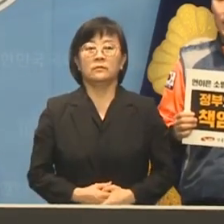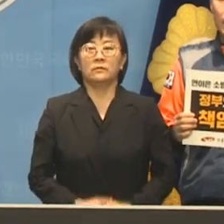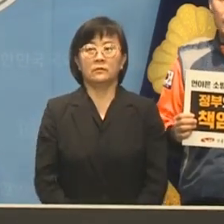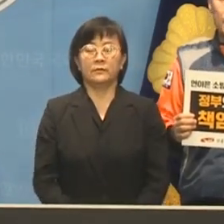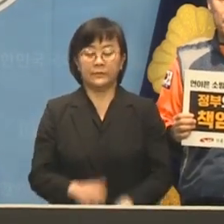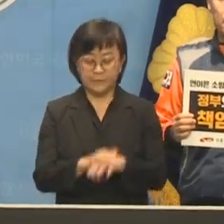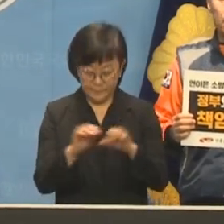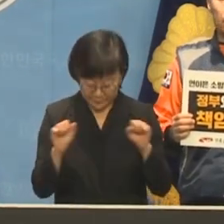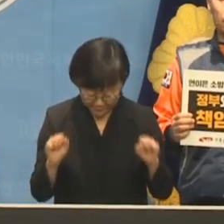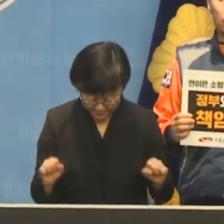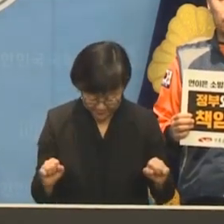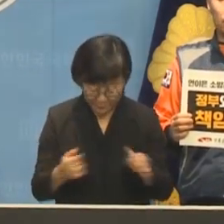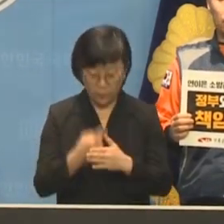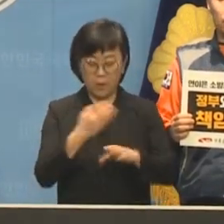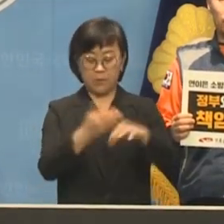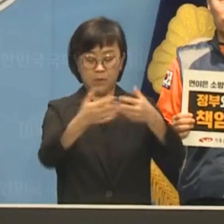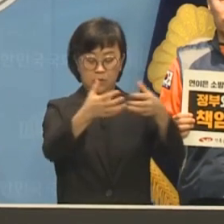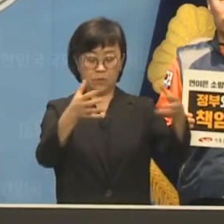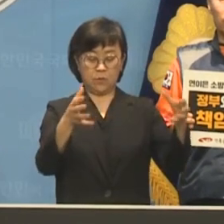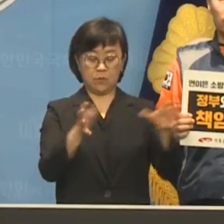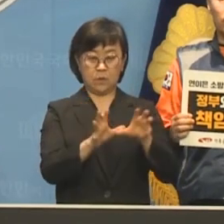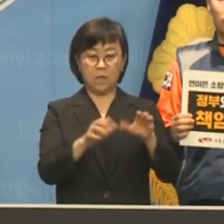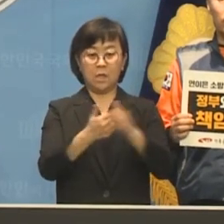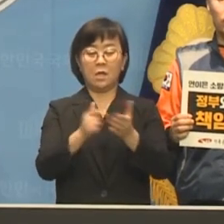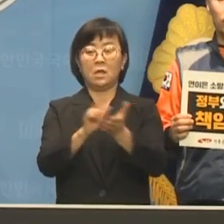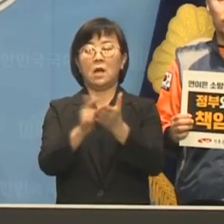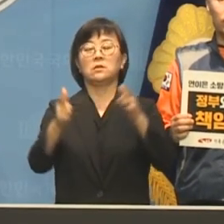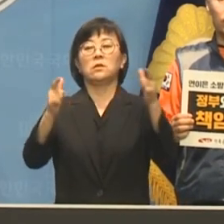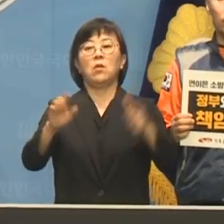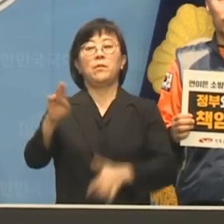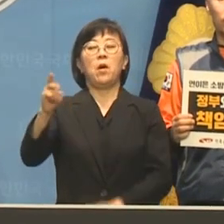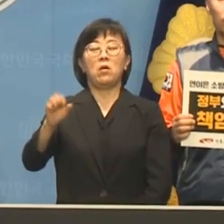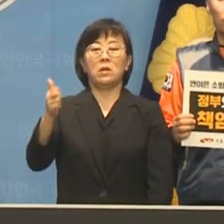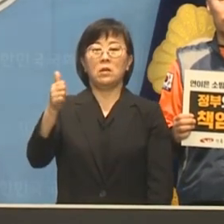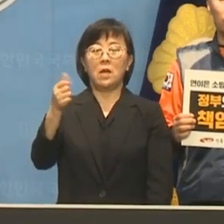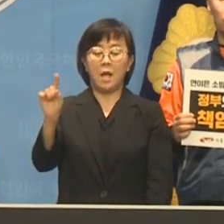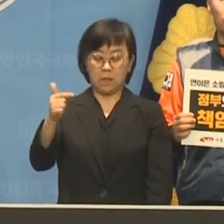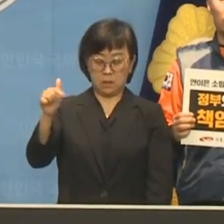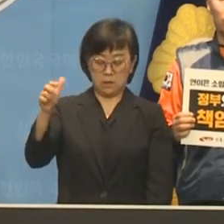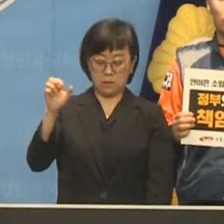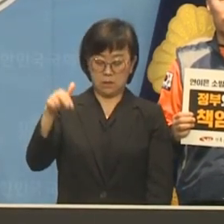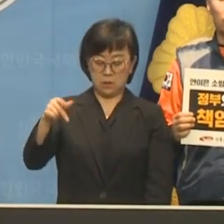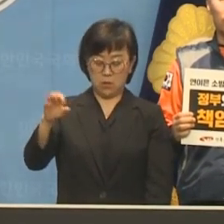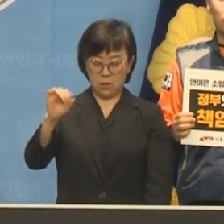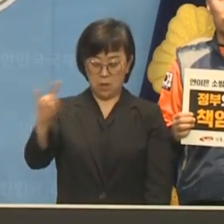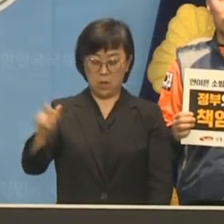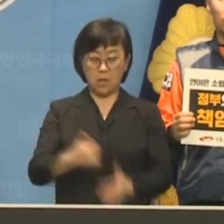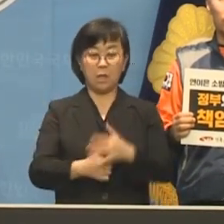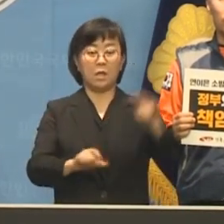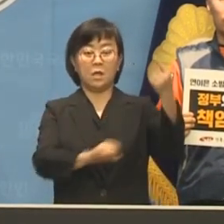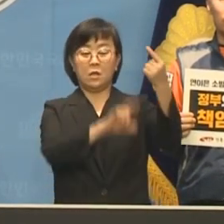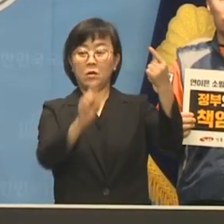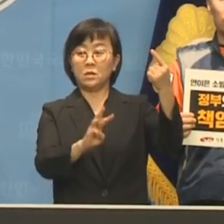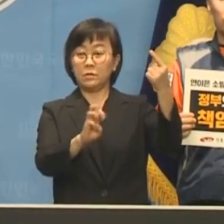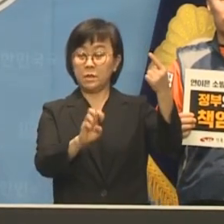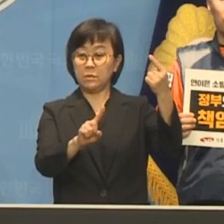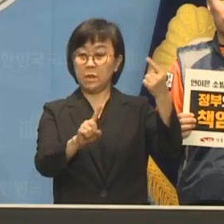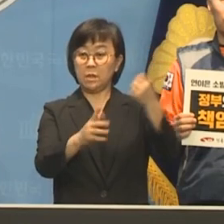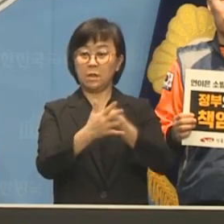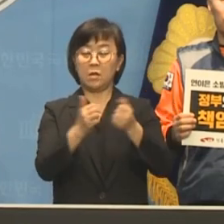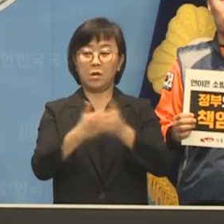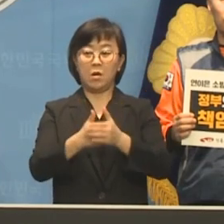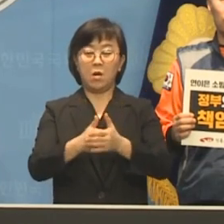네, 안녕하십니까. 더불어민주당 강서병 국회의원 한정혜입니다. 지난 1월 31일 문경